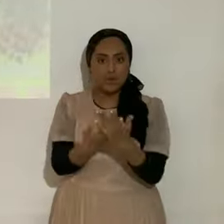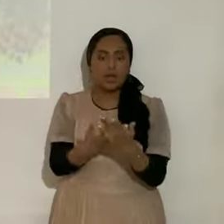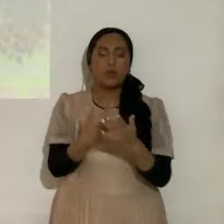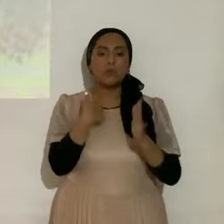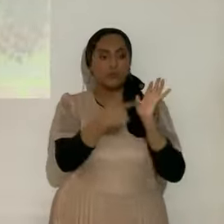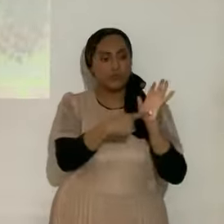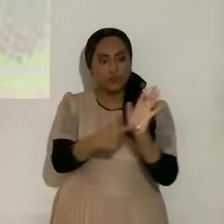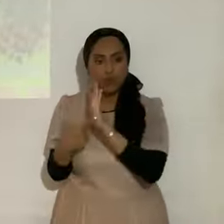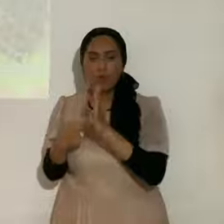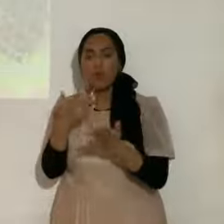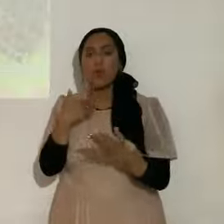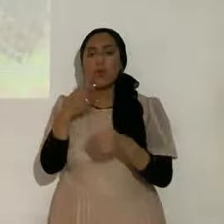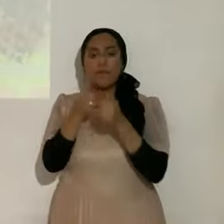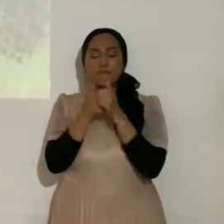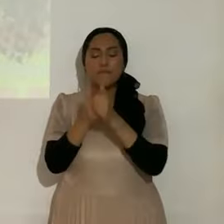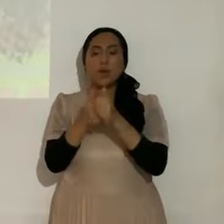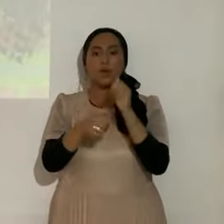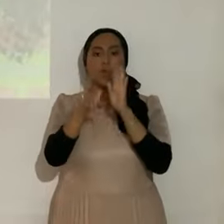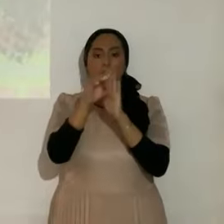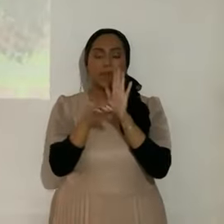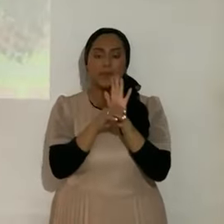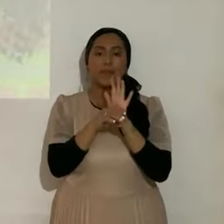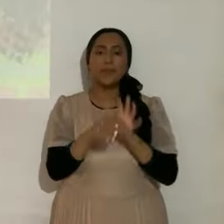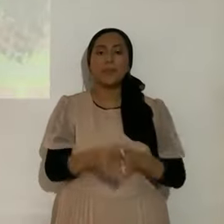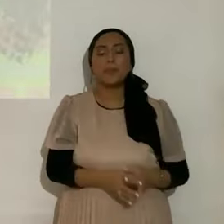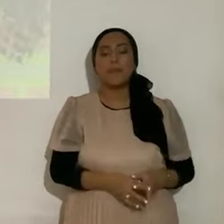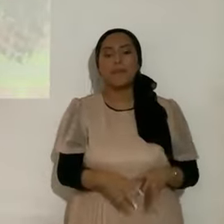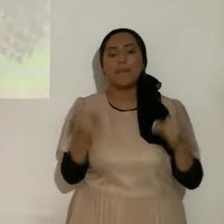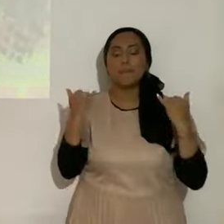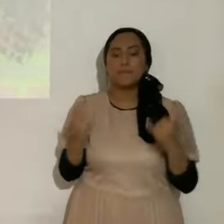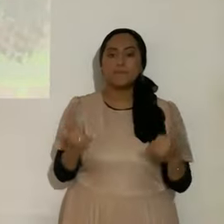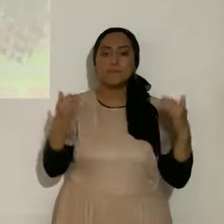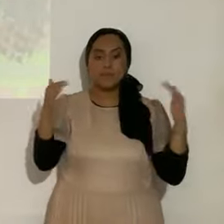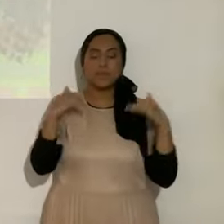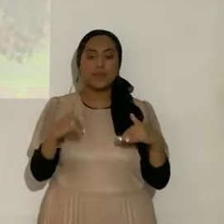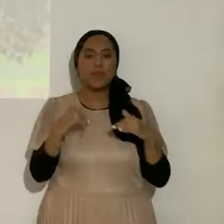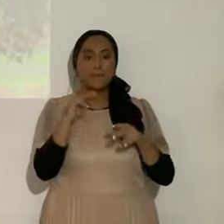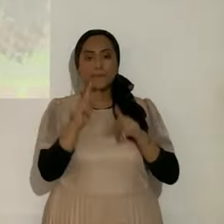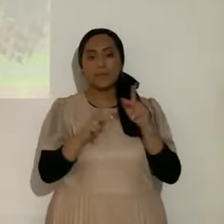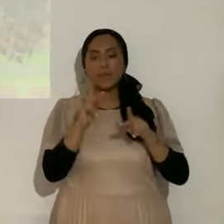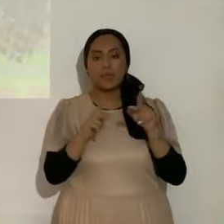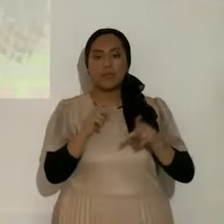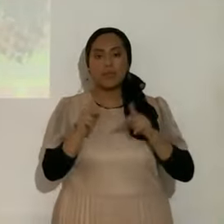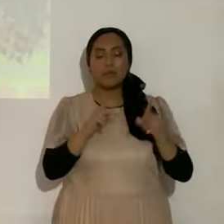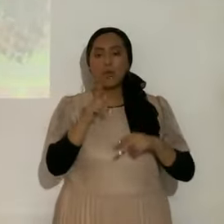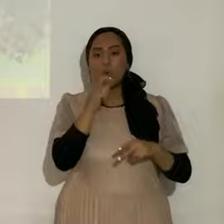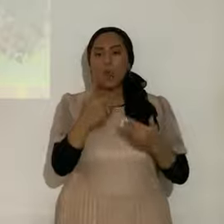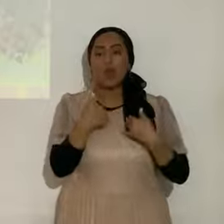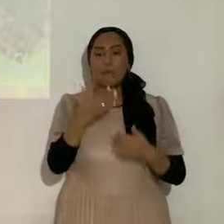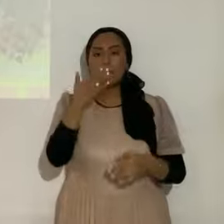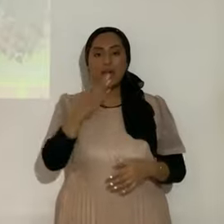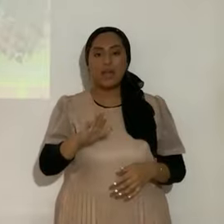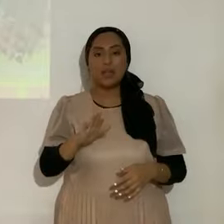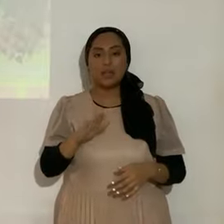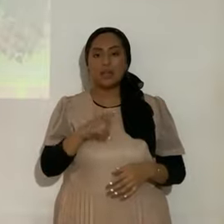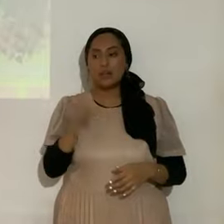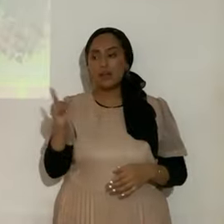las buenas obras que Yahweh ha hecho en nosotros. Ahora, las personas que tienen malas